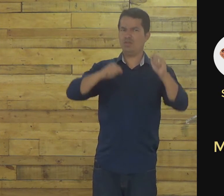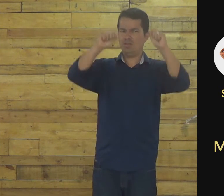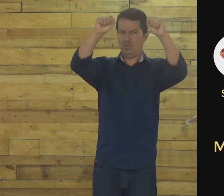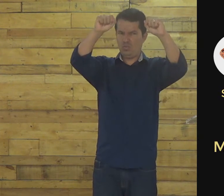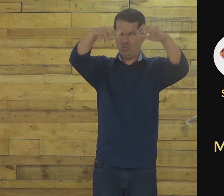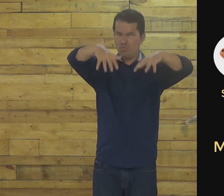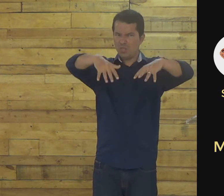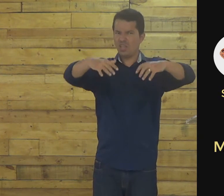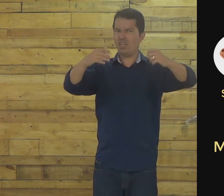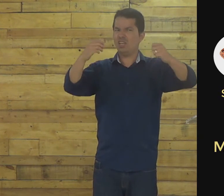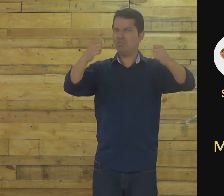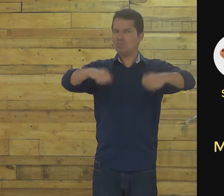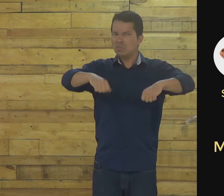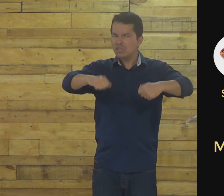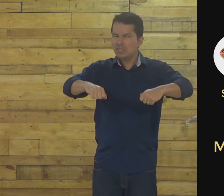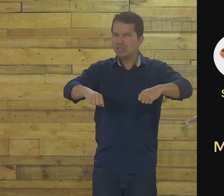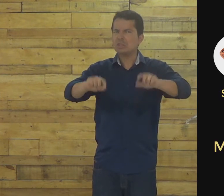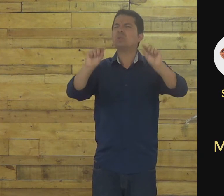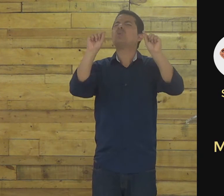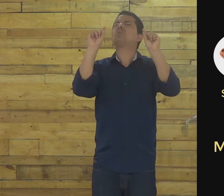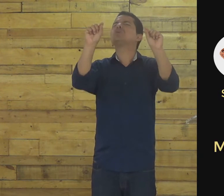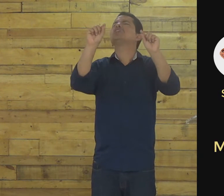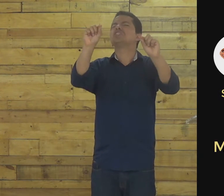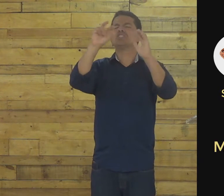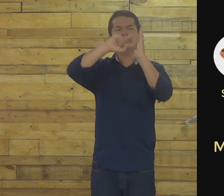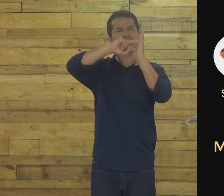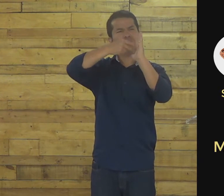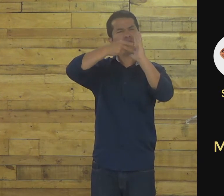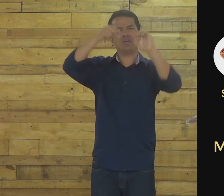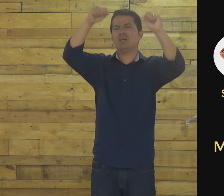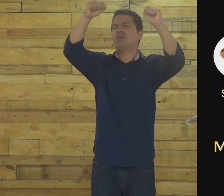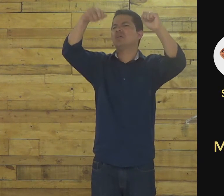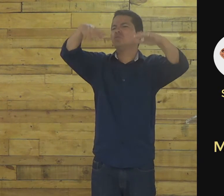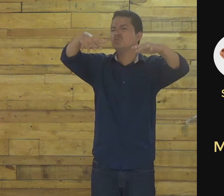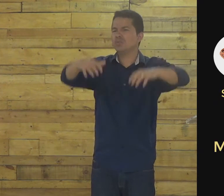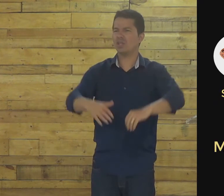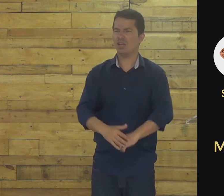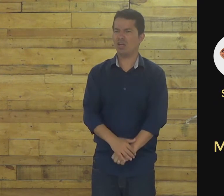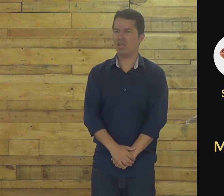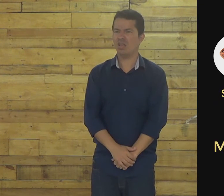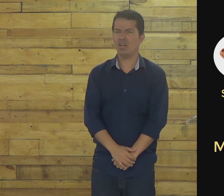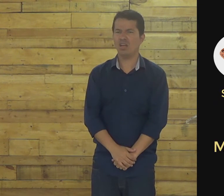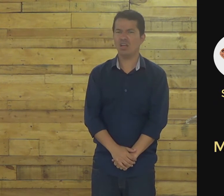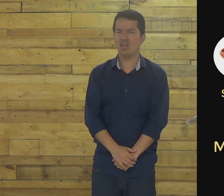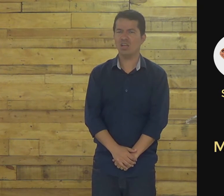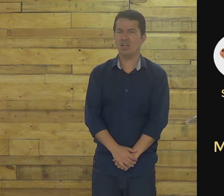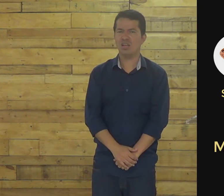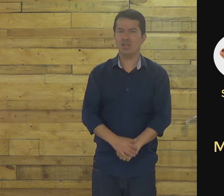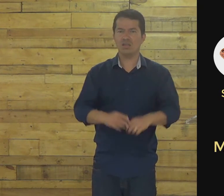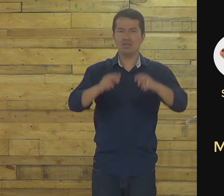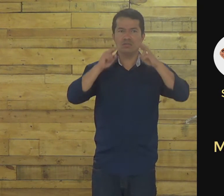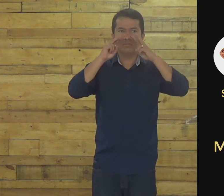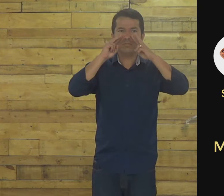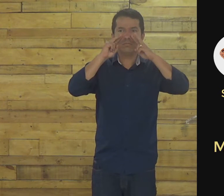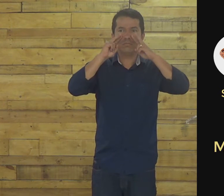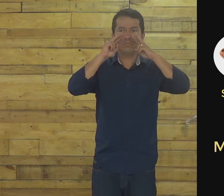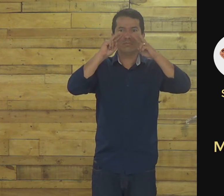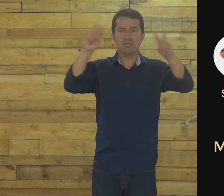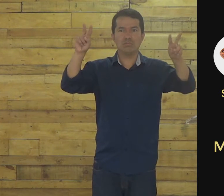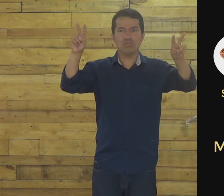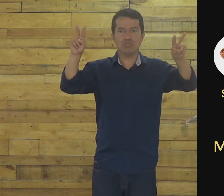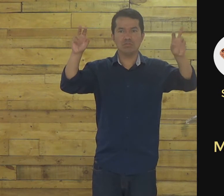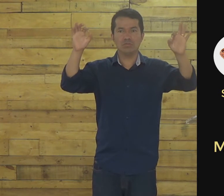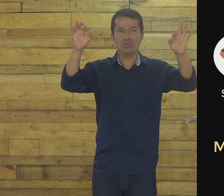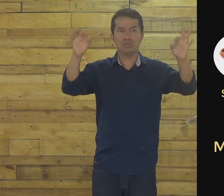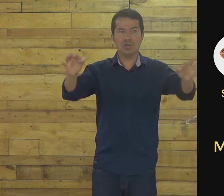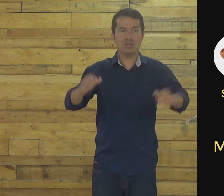se Jesus disse que eu e você nós somos candeias, o que nós devemos fazer então? O que é ser luz? O que é